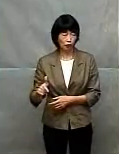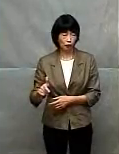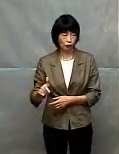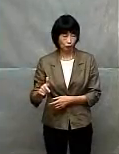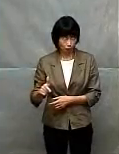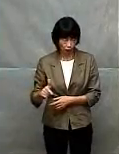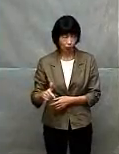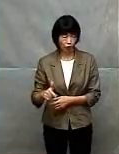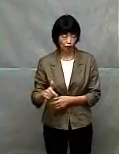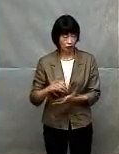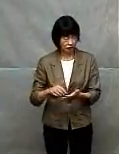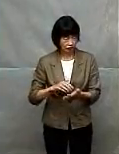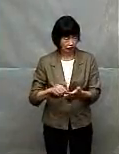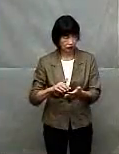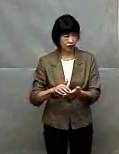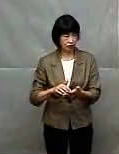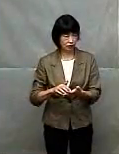か。